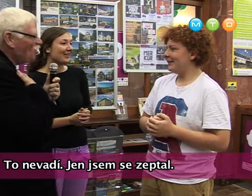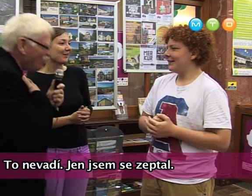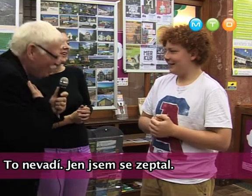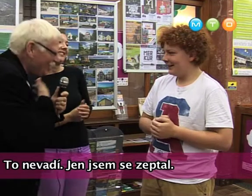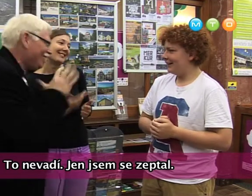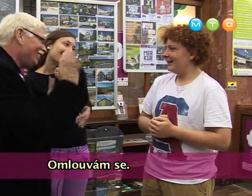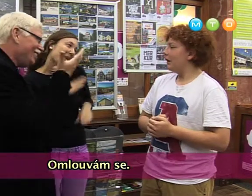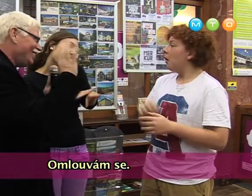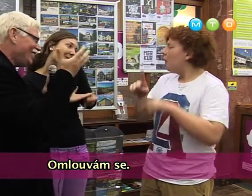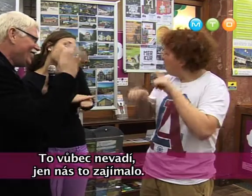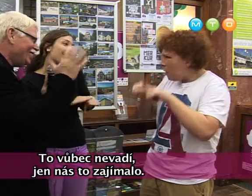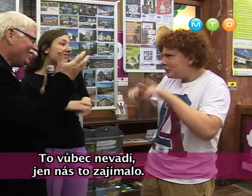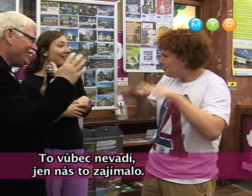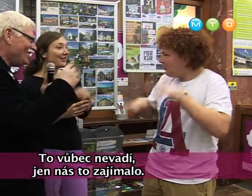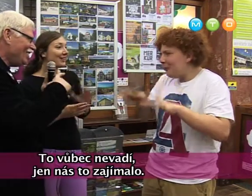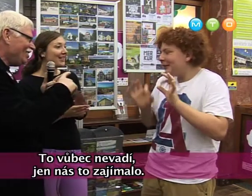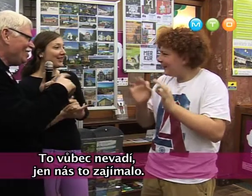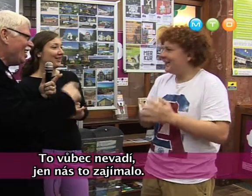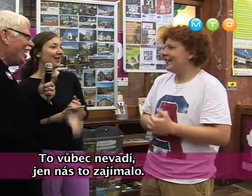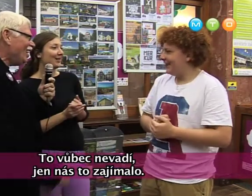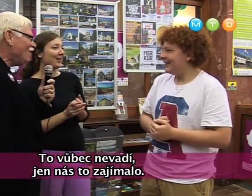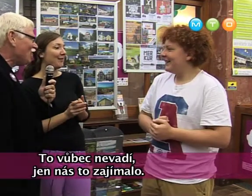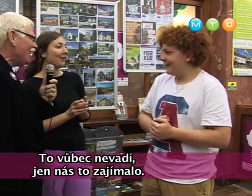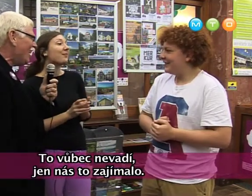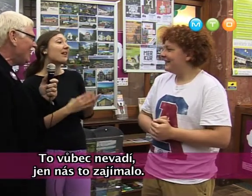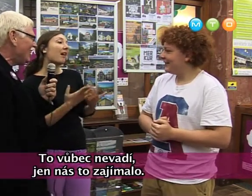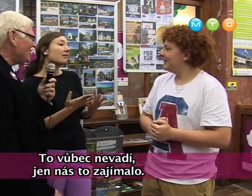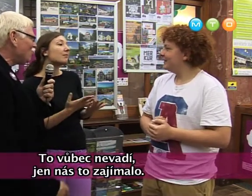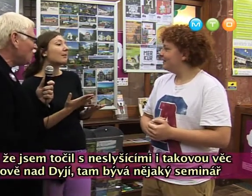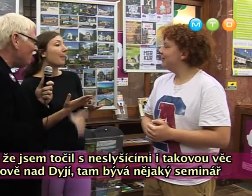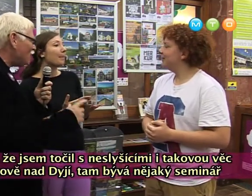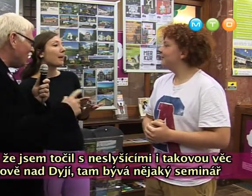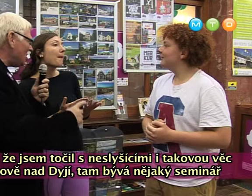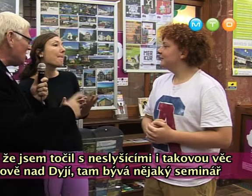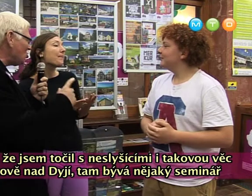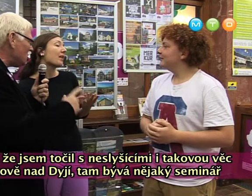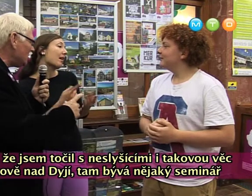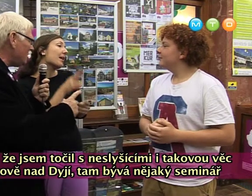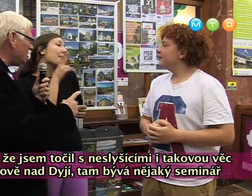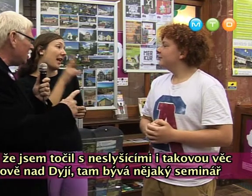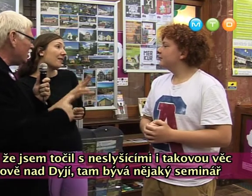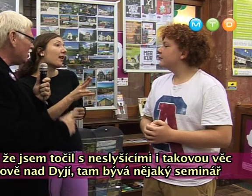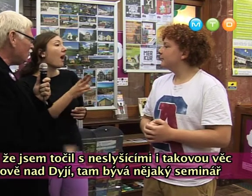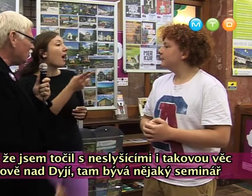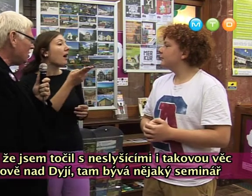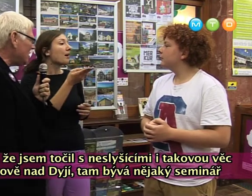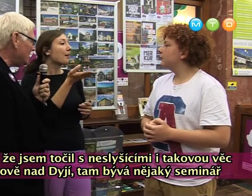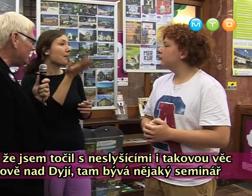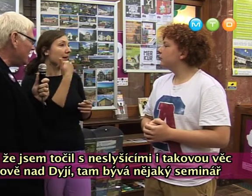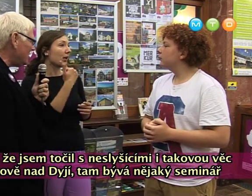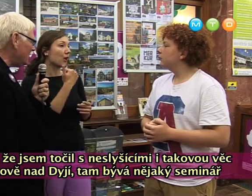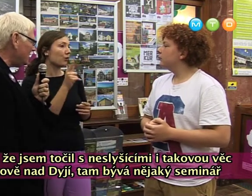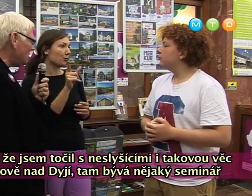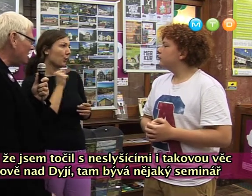Tak to nevadí. Omlouvám se. Ne, to vůbec nevadí, to nás zajímalo. Ale je pravda, že točil jsem